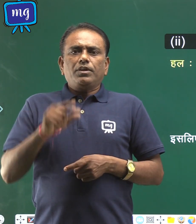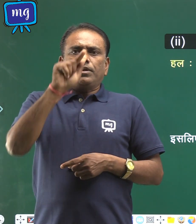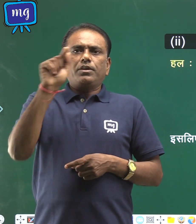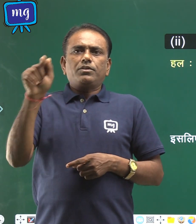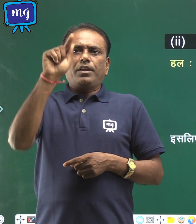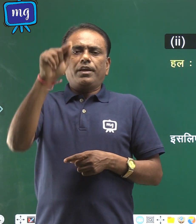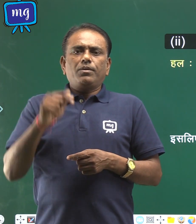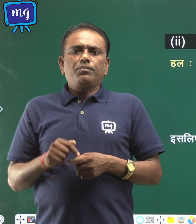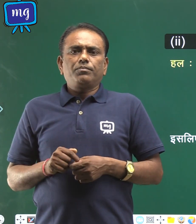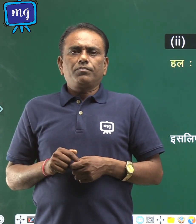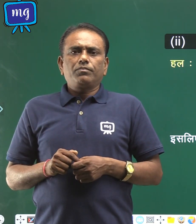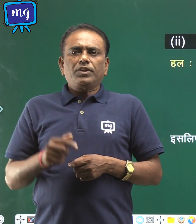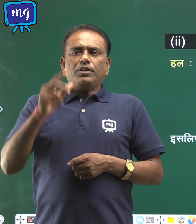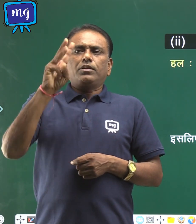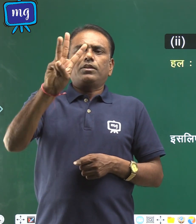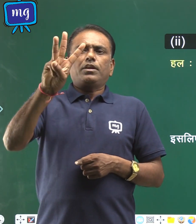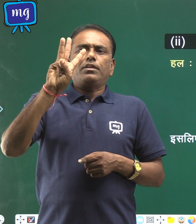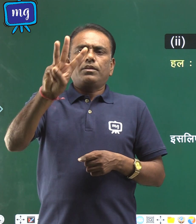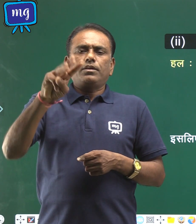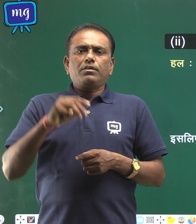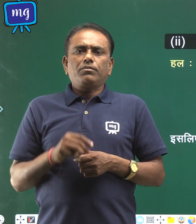इसलिए 33,